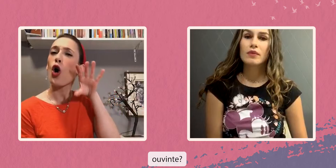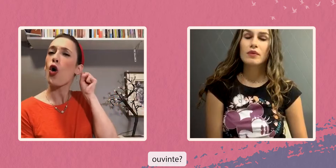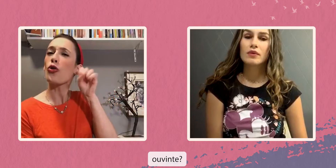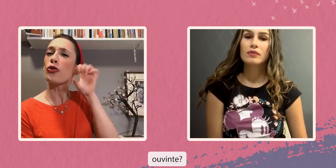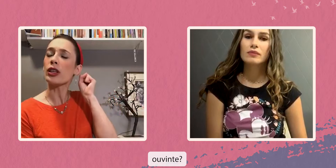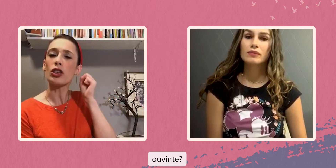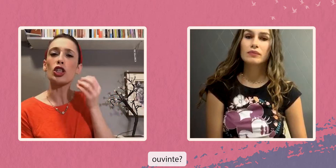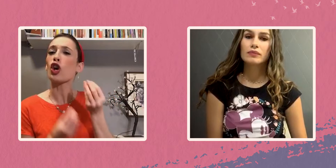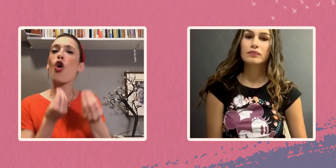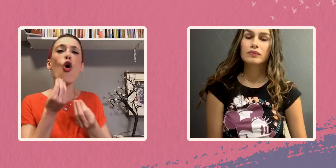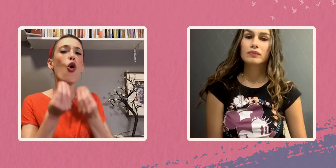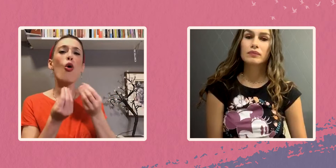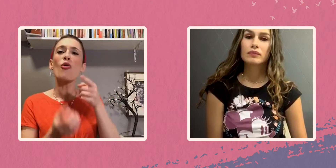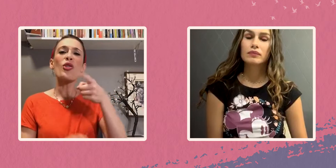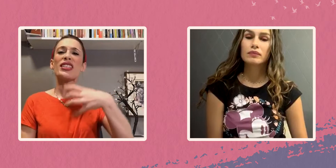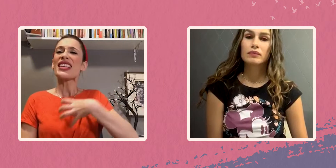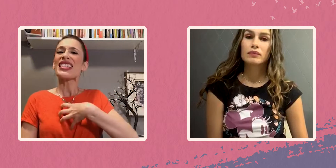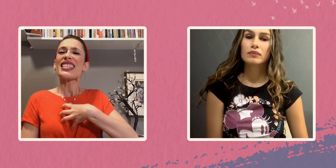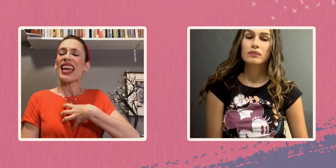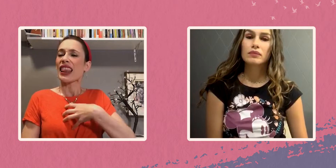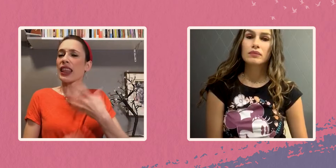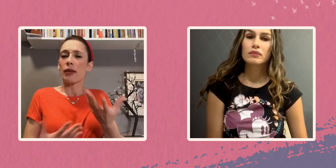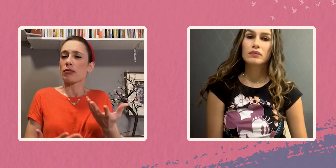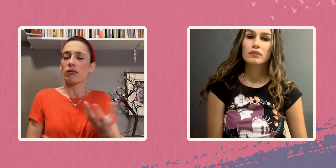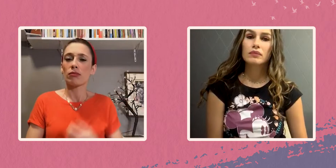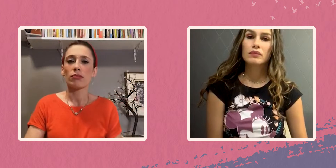família ouvinte?